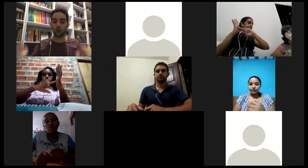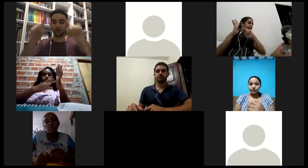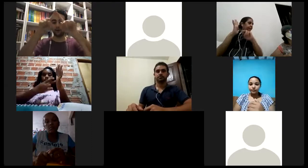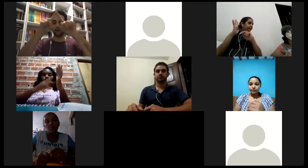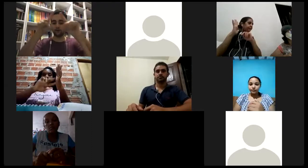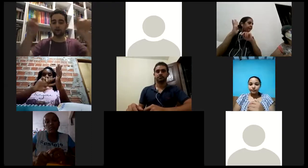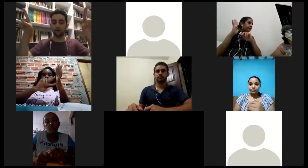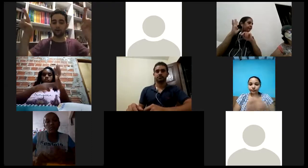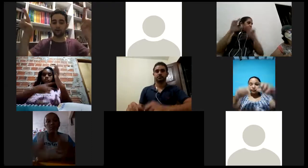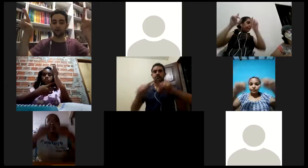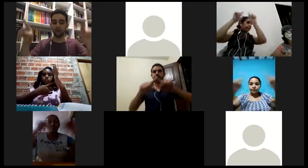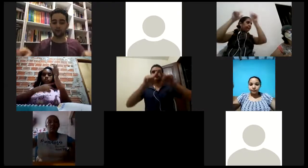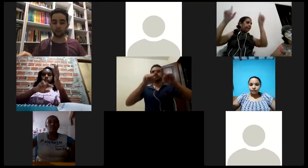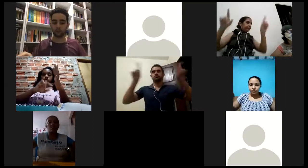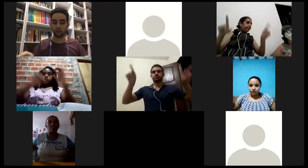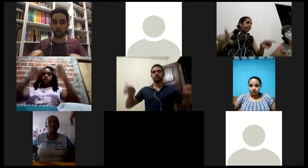Quadro.